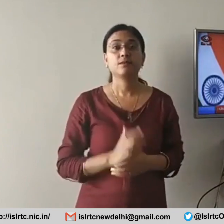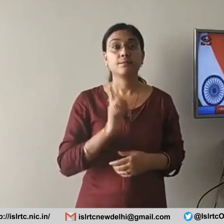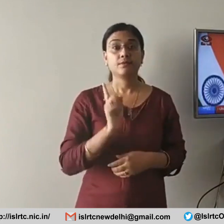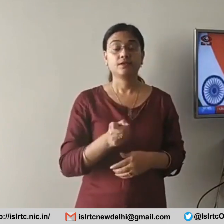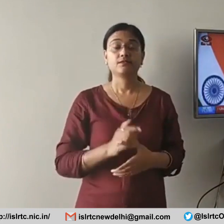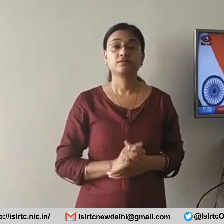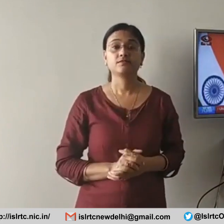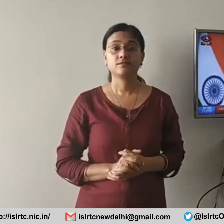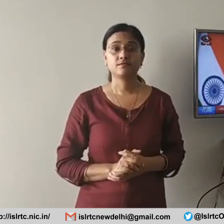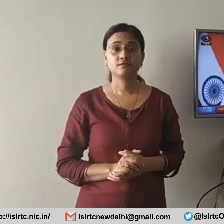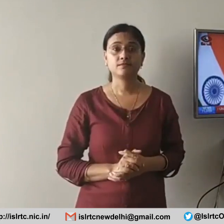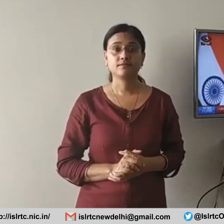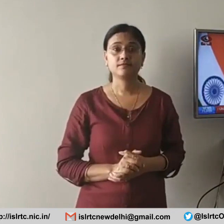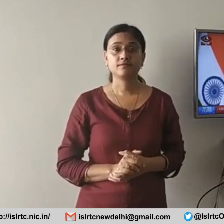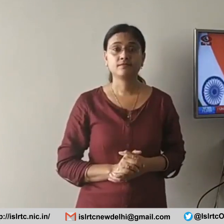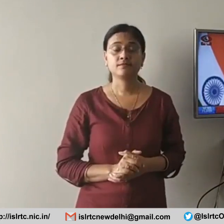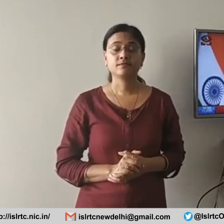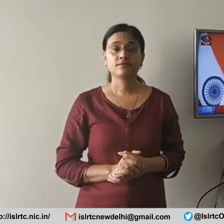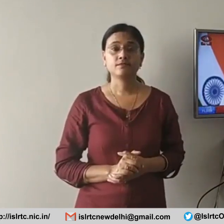लेकिन